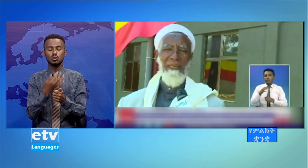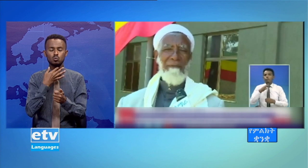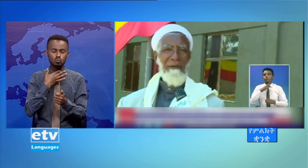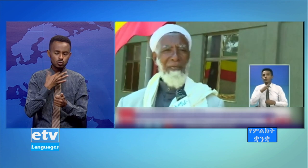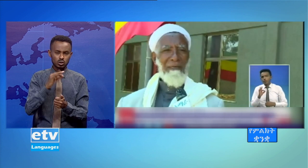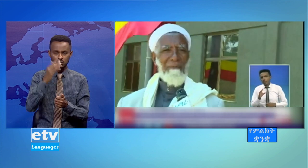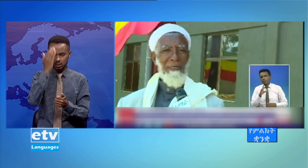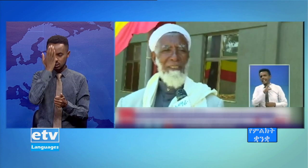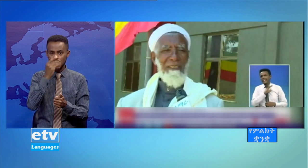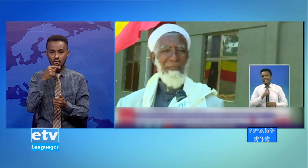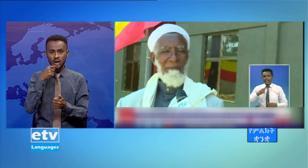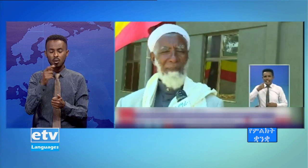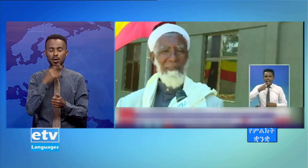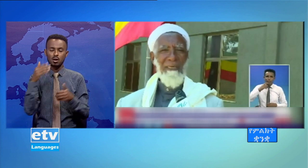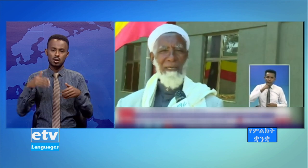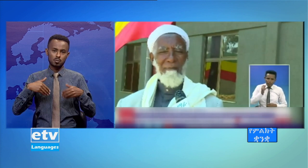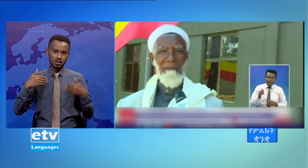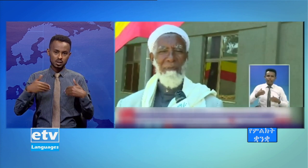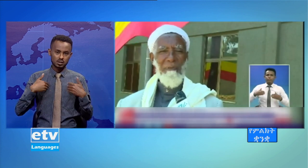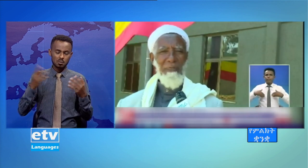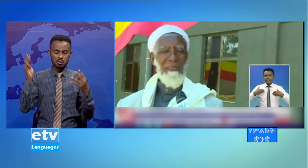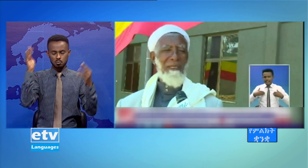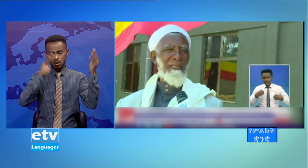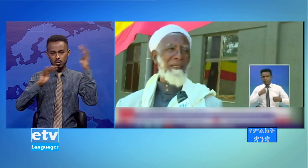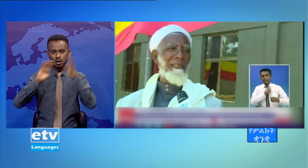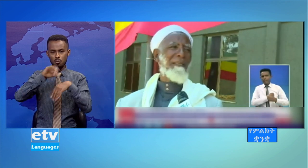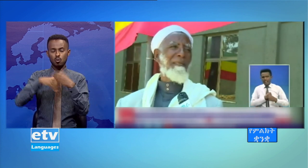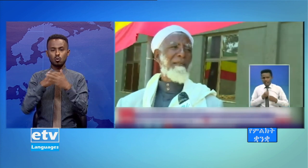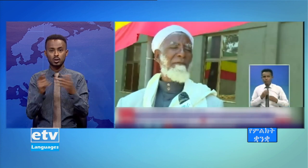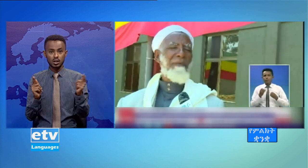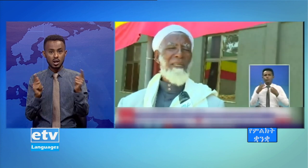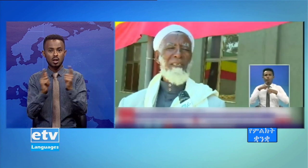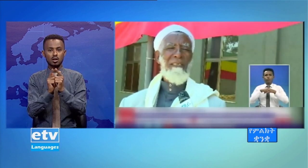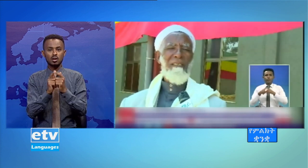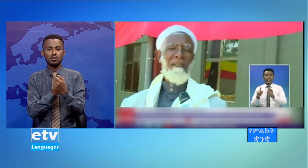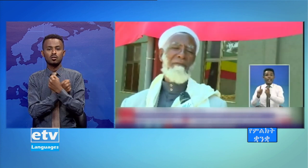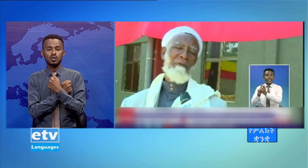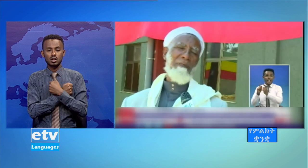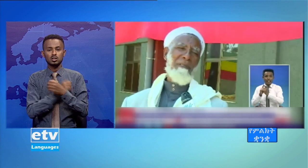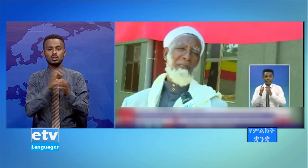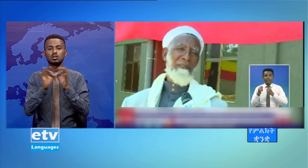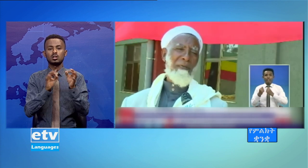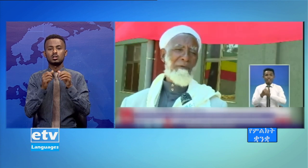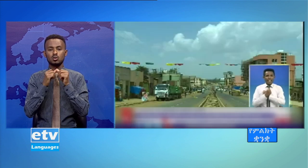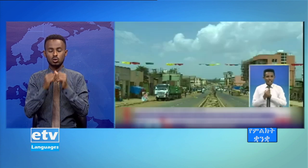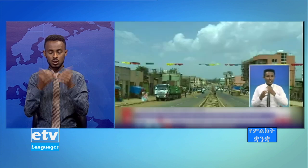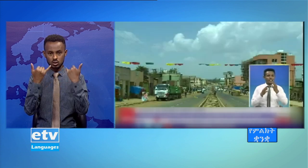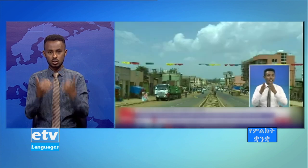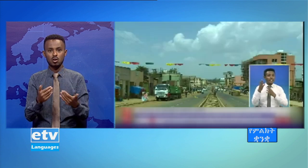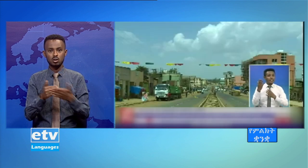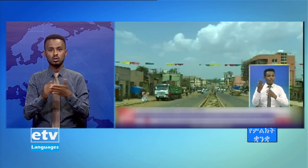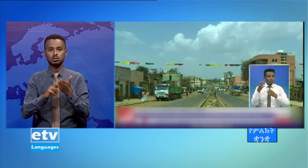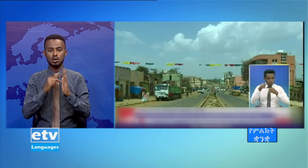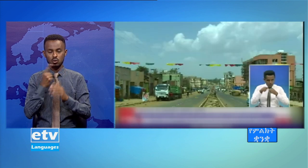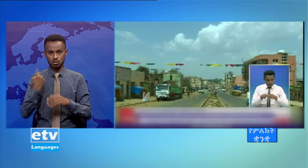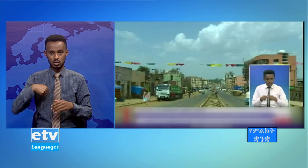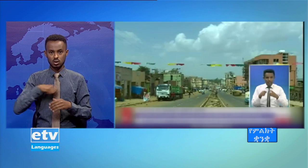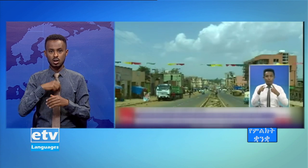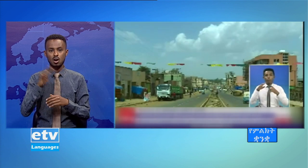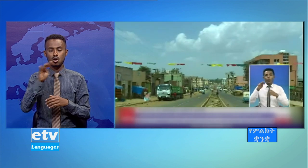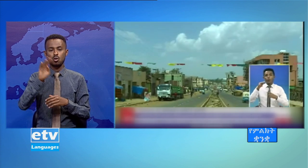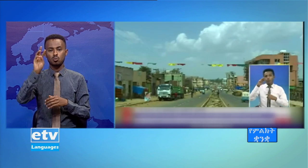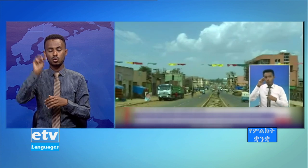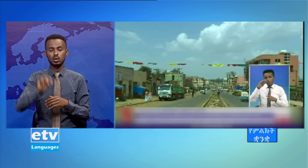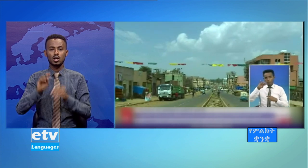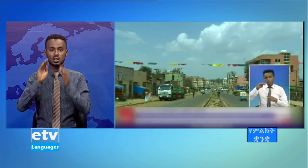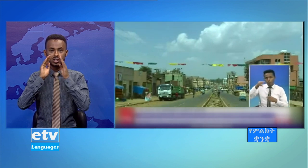ክርስቲያን ሳንባባል በደስታም በመከራም በሁሉም እየተገናኘነ ፍቅራችንን ስንከፍል ቆይተናል፣ እስካሁን ድረስ ማለት ነው። እኛ ሞጣ